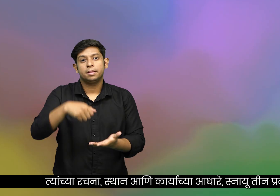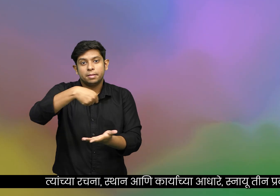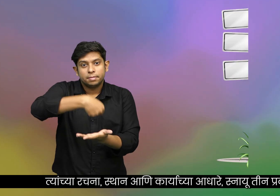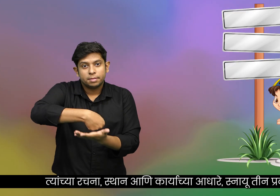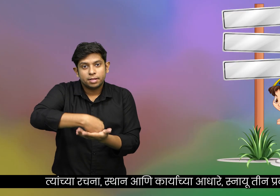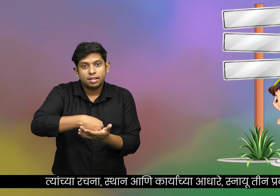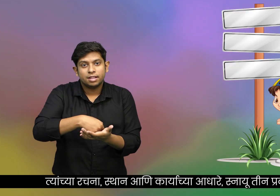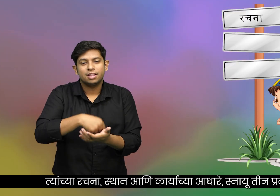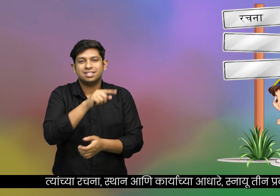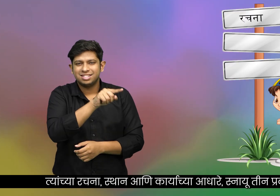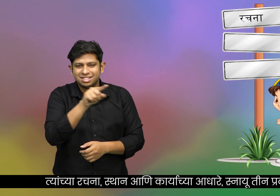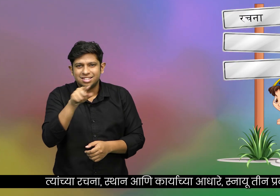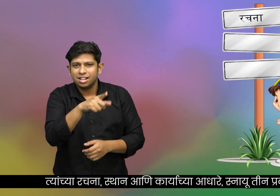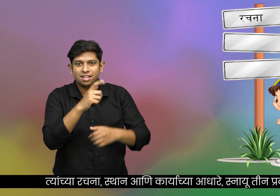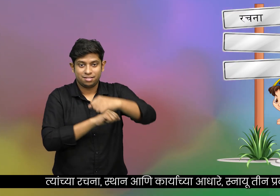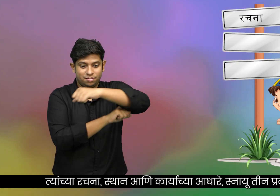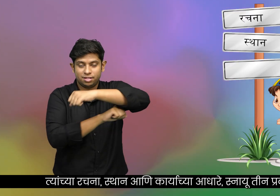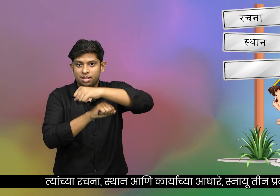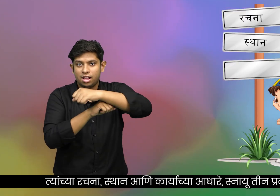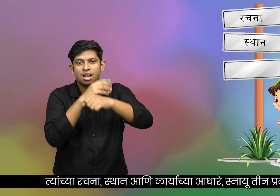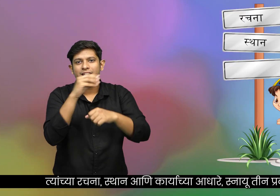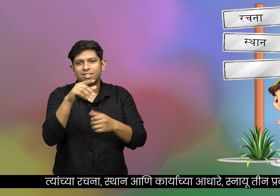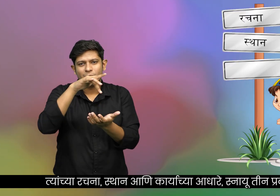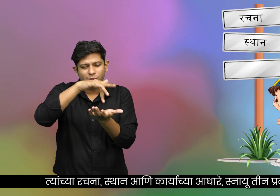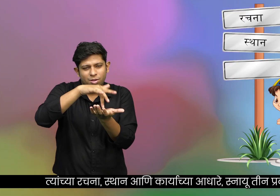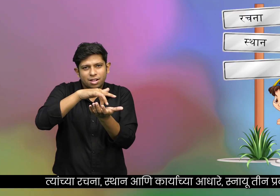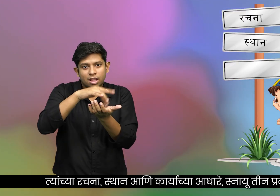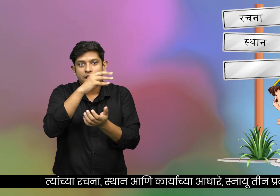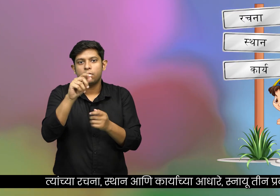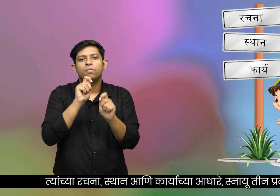त्यांच्या रचना, स्थान आणि कार्याच्या आधारे सप्तायू 3 प्रकारचे असतात.